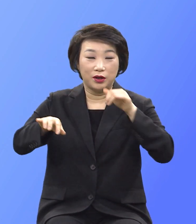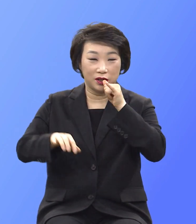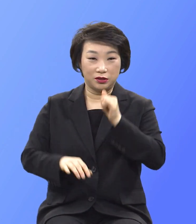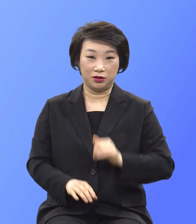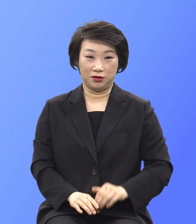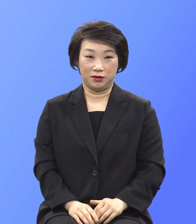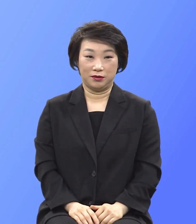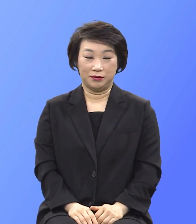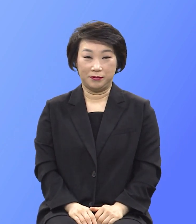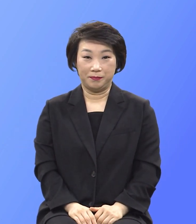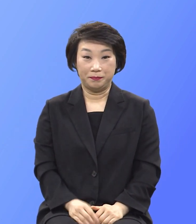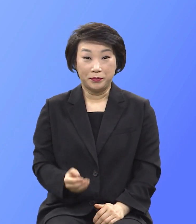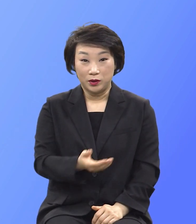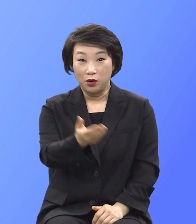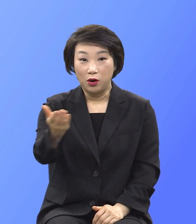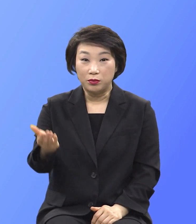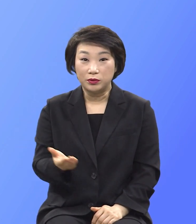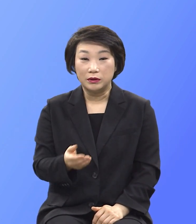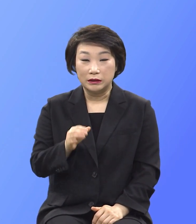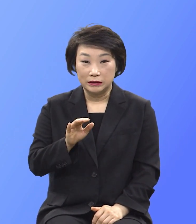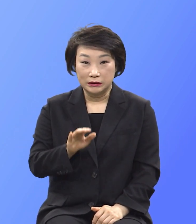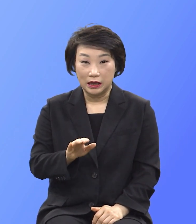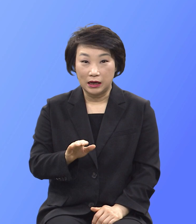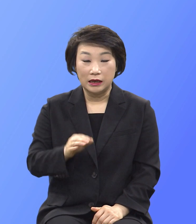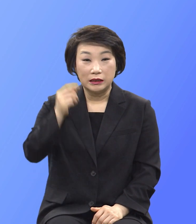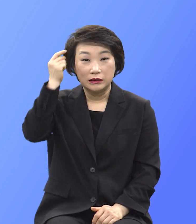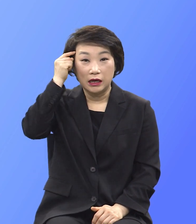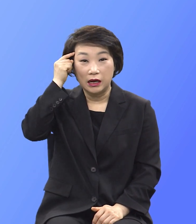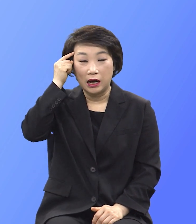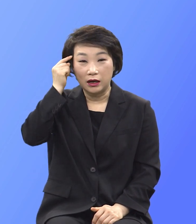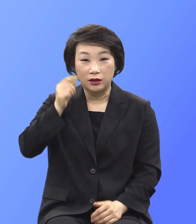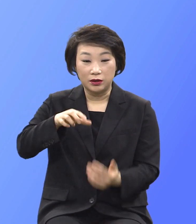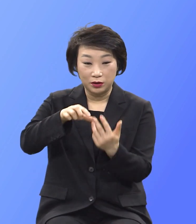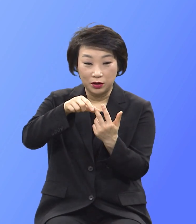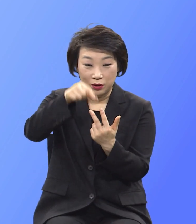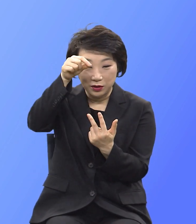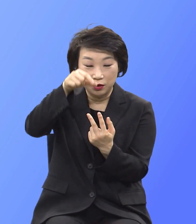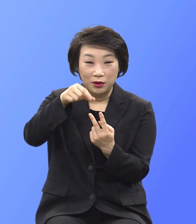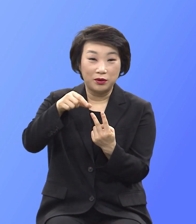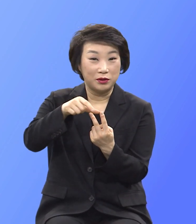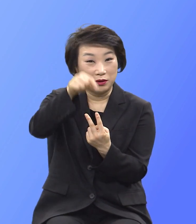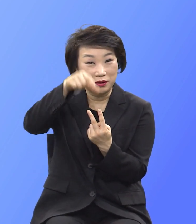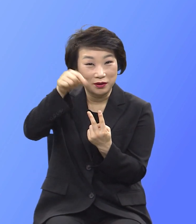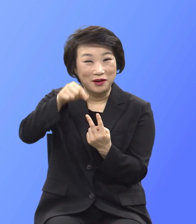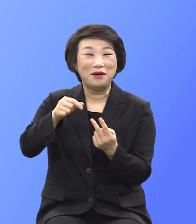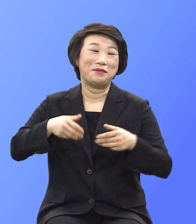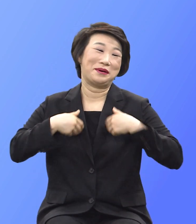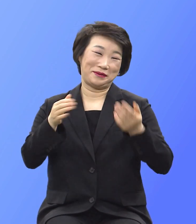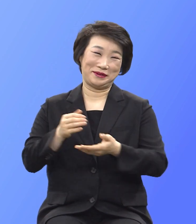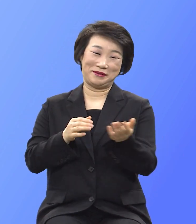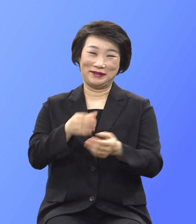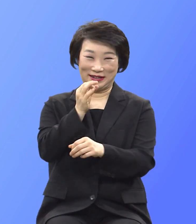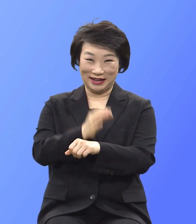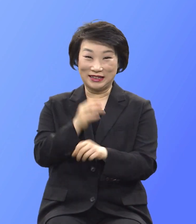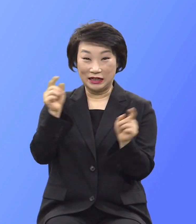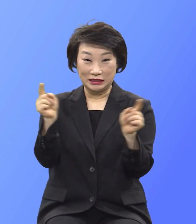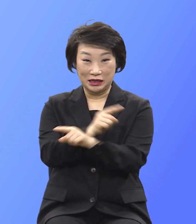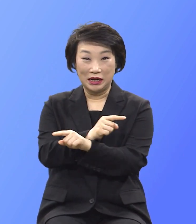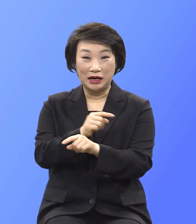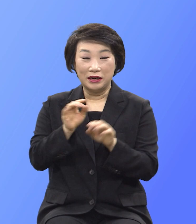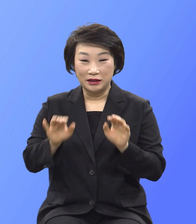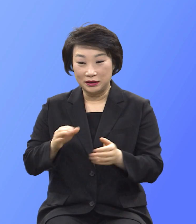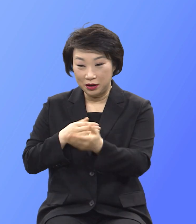말이죠. 여러분은 그렇기 때문에 생각을 골라야 할 이유가 없이 간단하게 바꿀 수